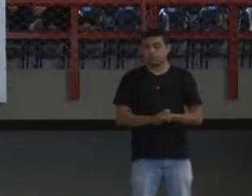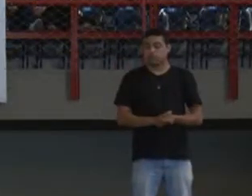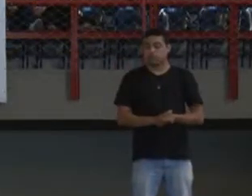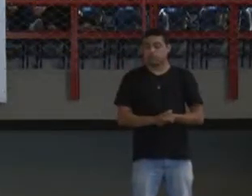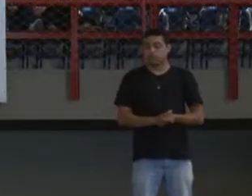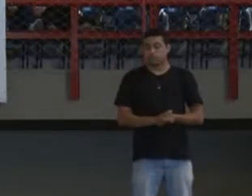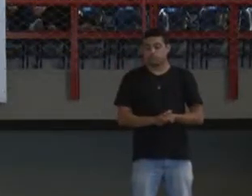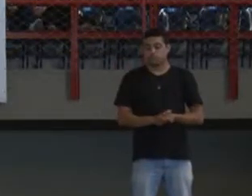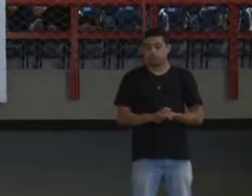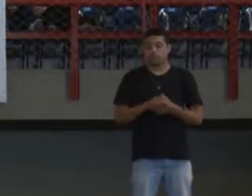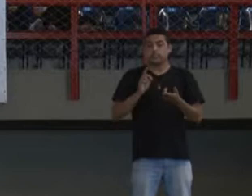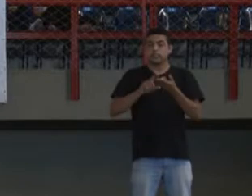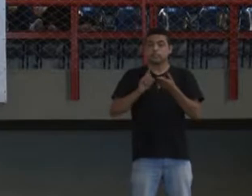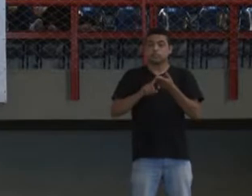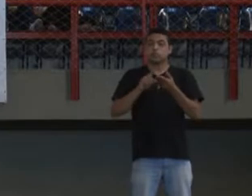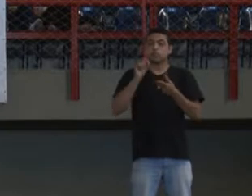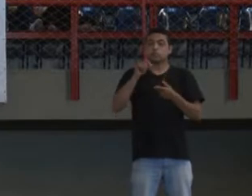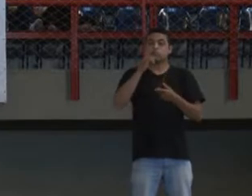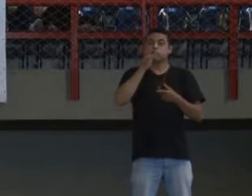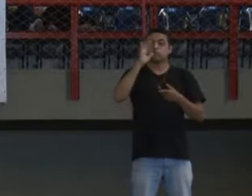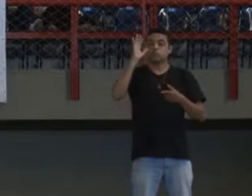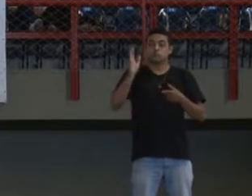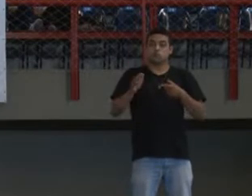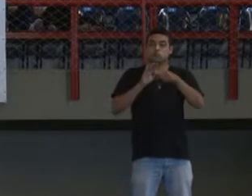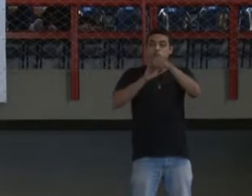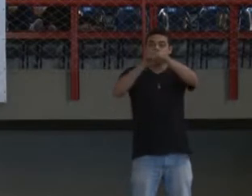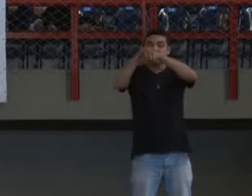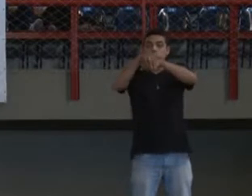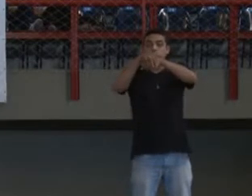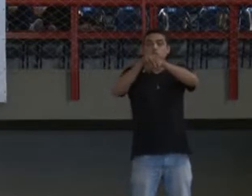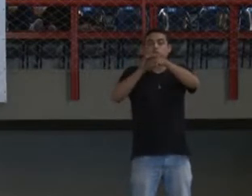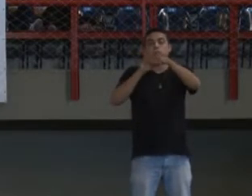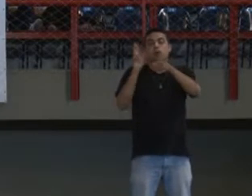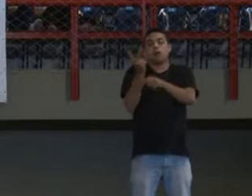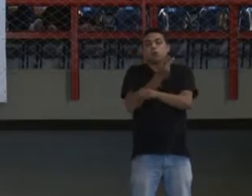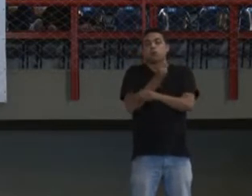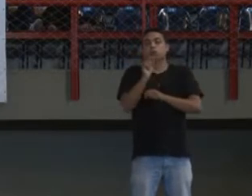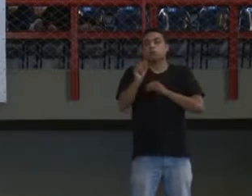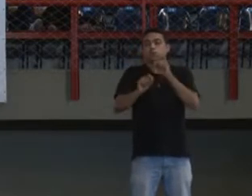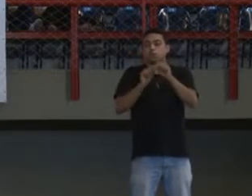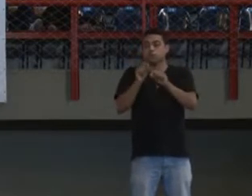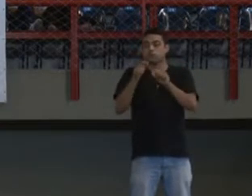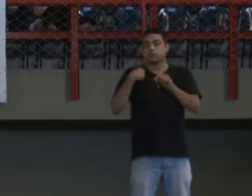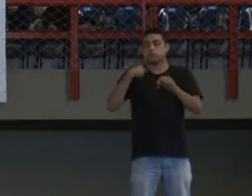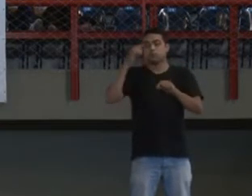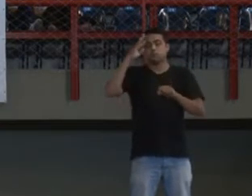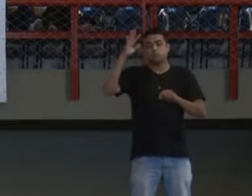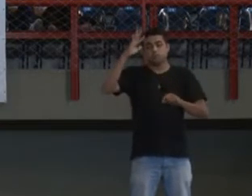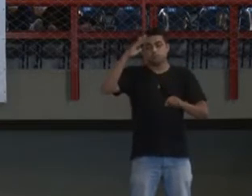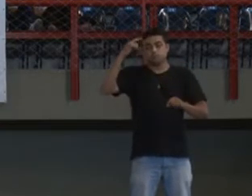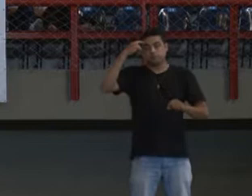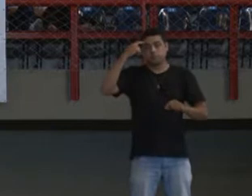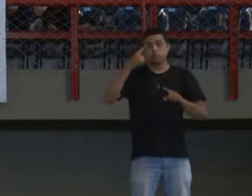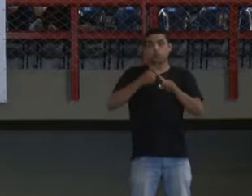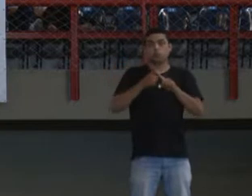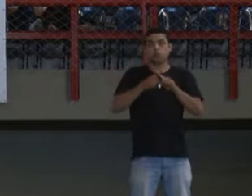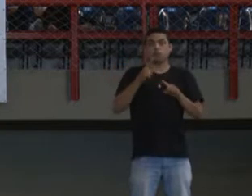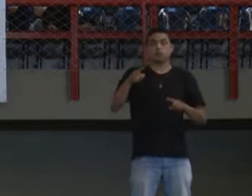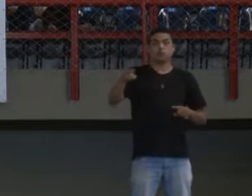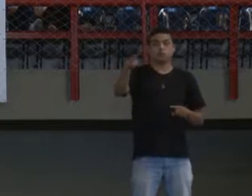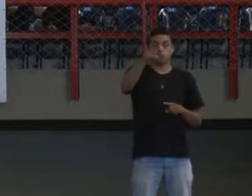é o comportamento da temperatura mar-continente durante a noite? Qual é? Vamos pensar o seguinte: você